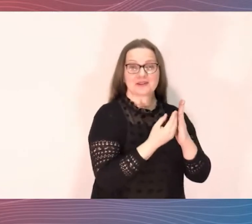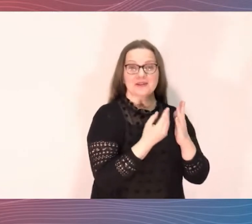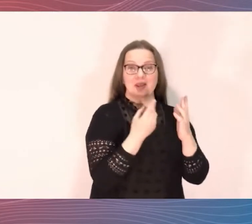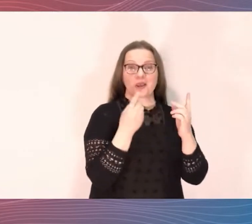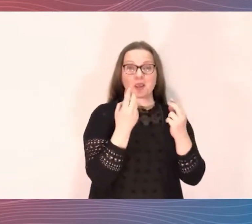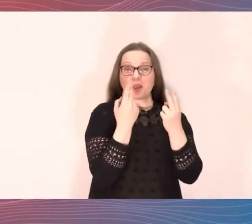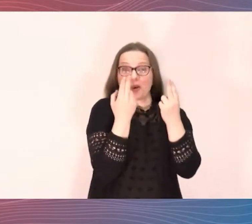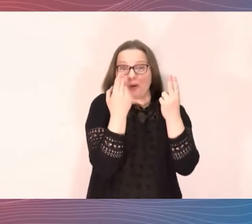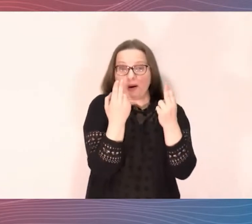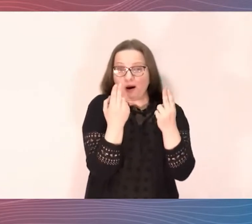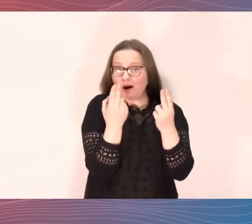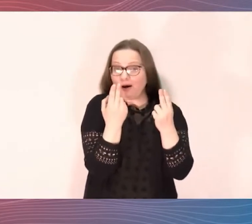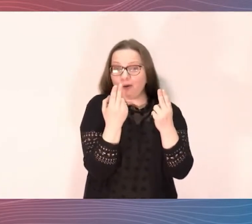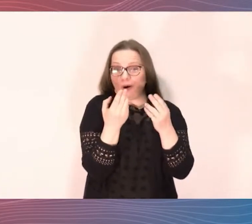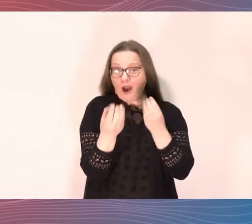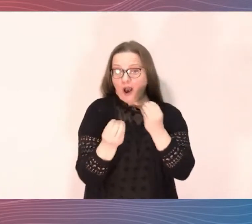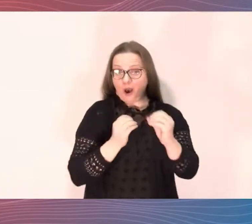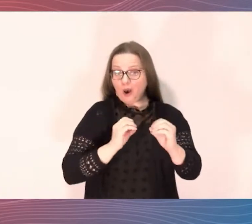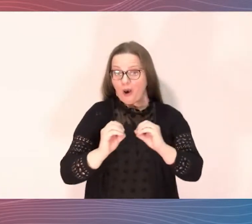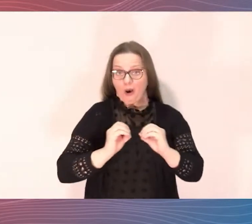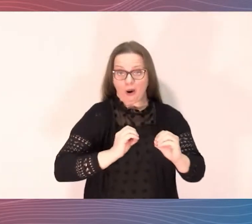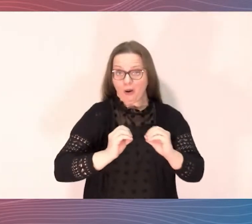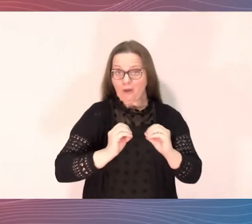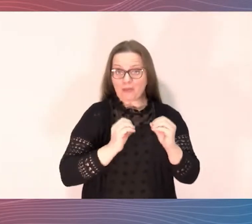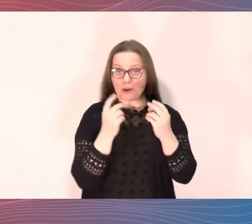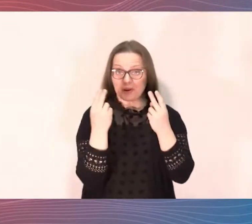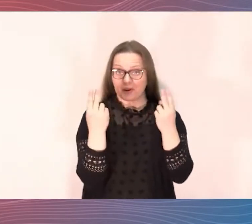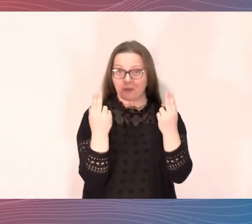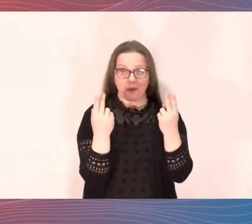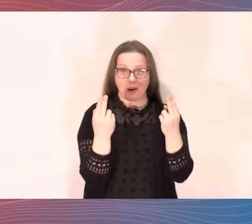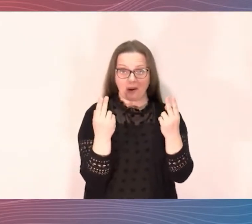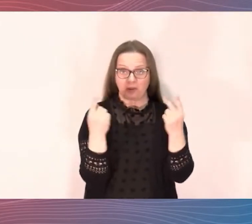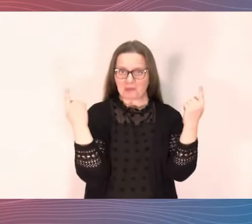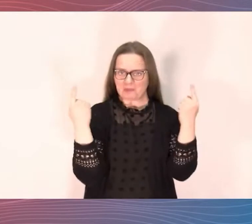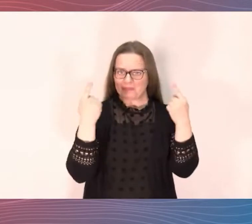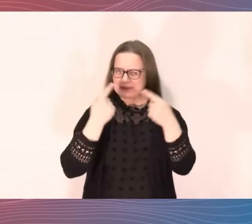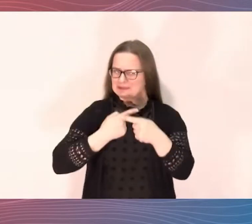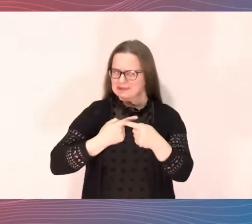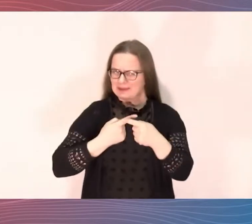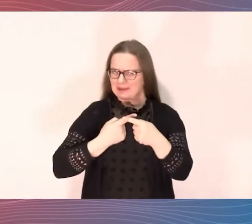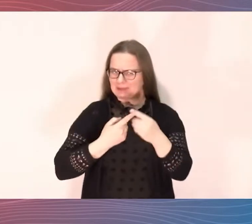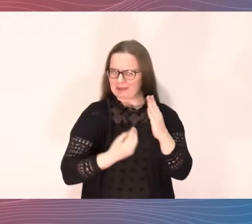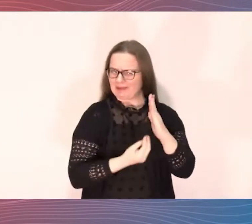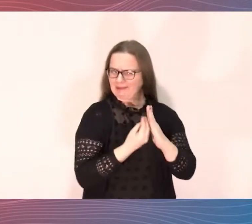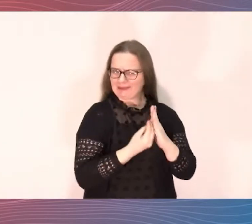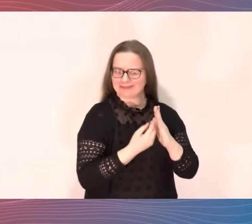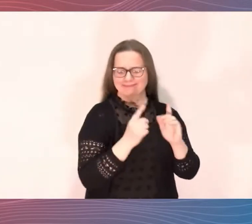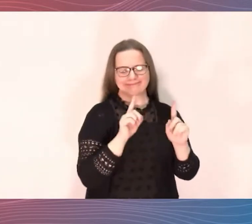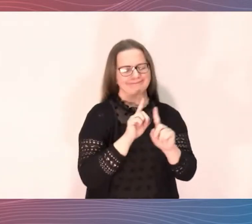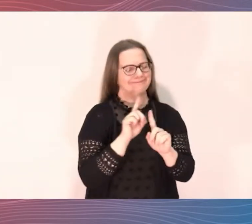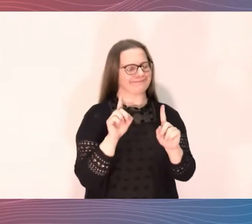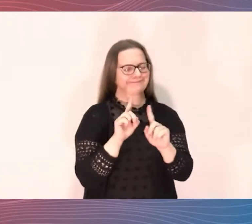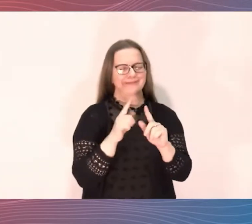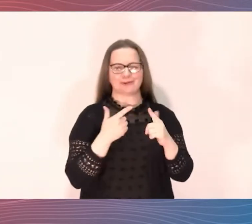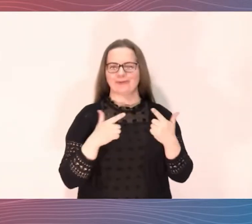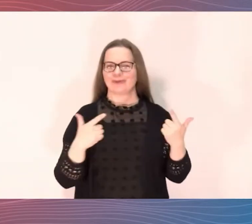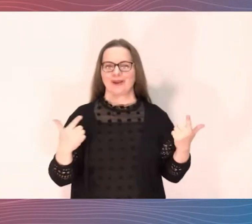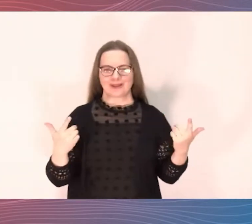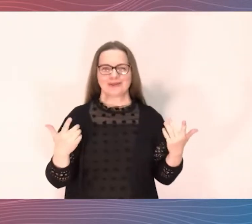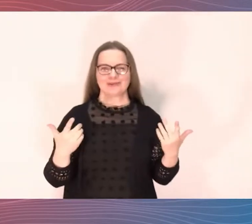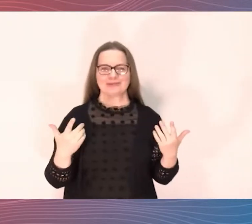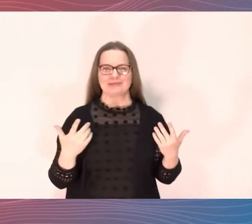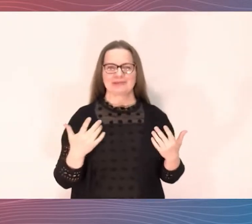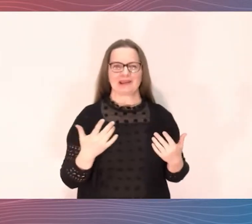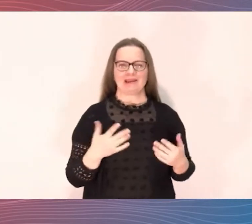fazem a mesma obra. Não tem mais competição. Não tem mais minha região melhor que a sua. Minha igreja melhor que a